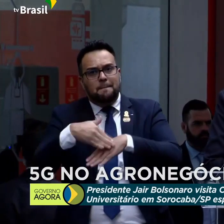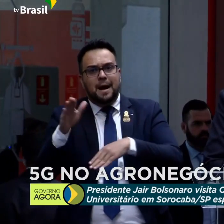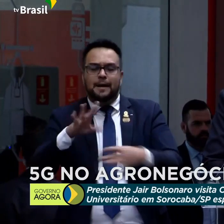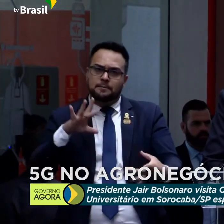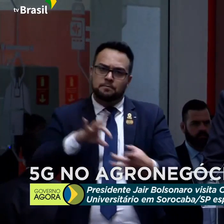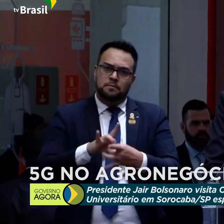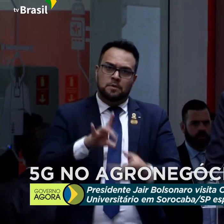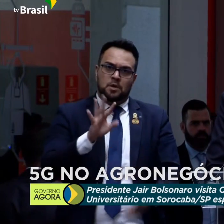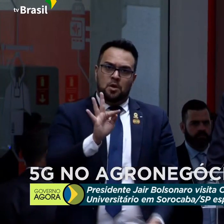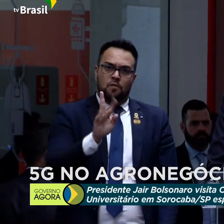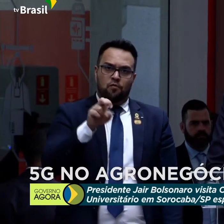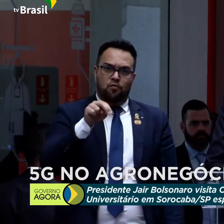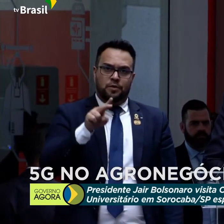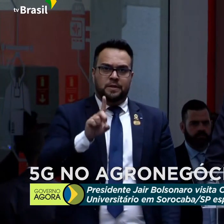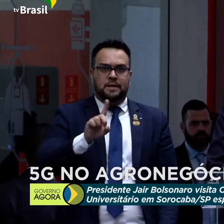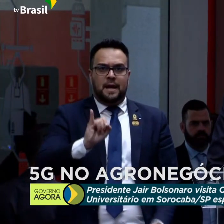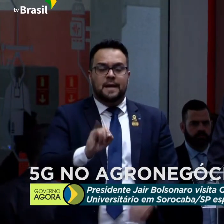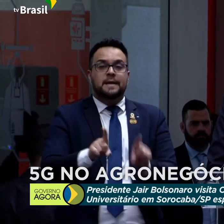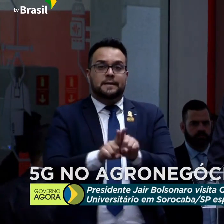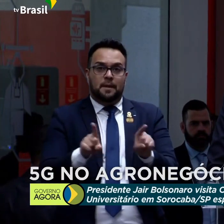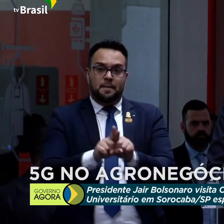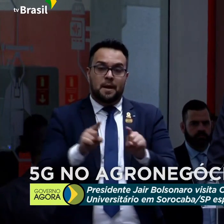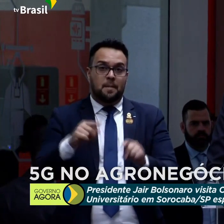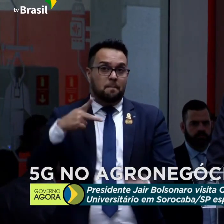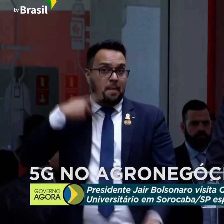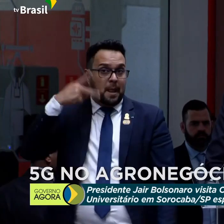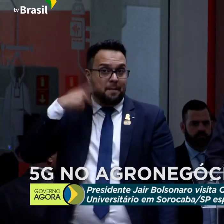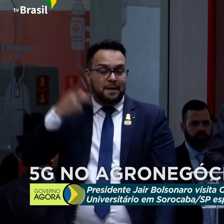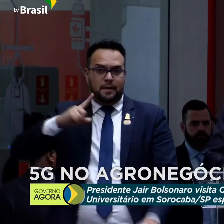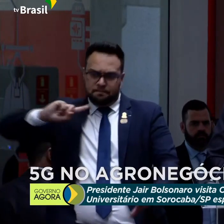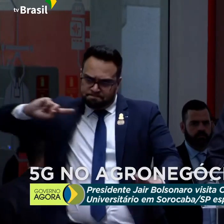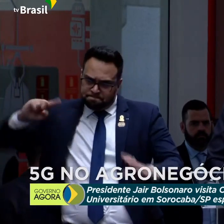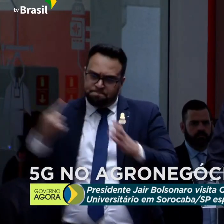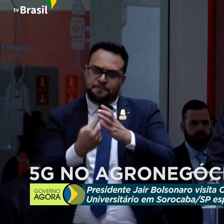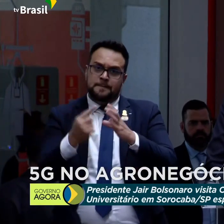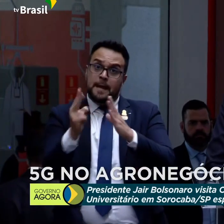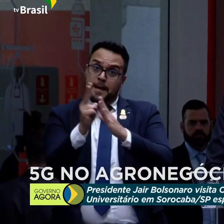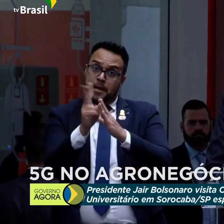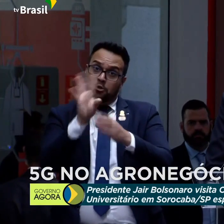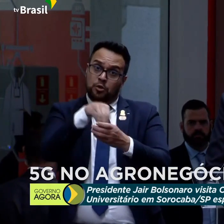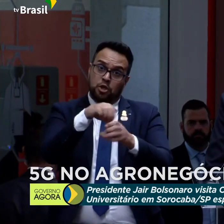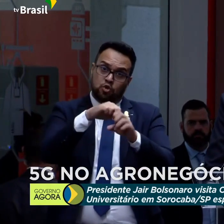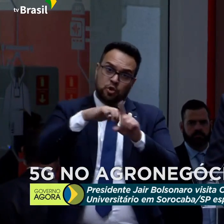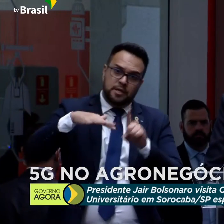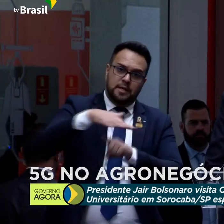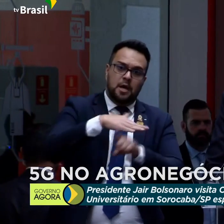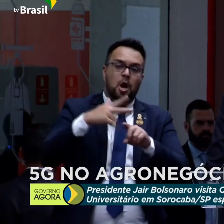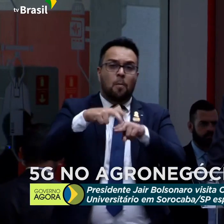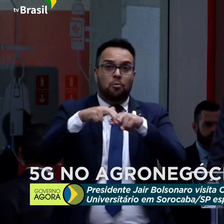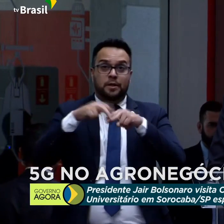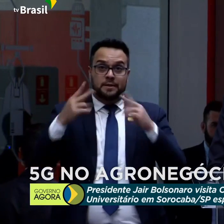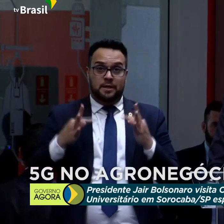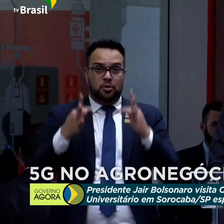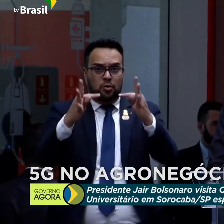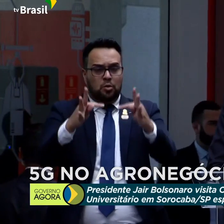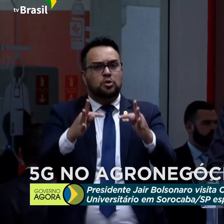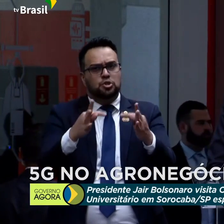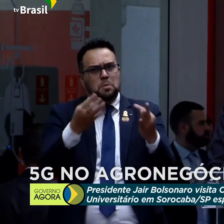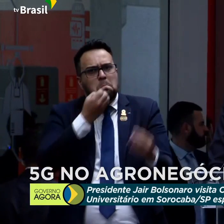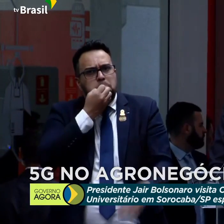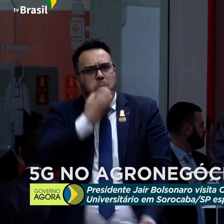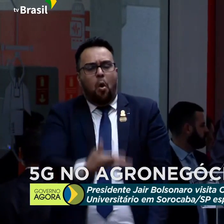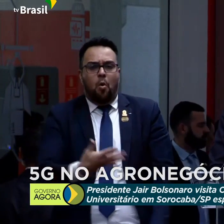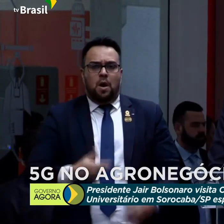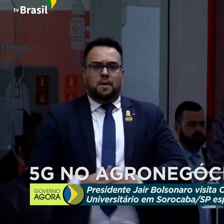FUNAI, via parlamentares, integrar o índio à sociedade. E essa tecnologia é muito bem-vinda. Mais